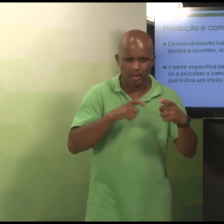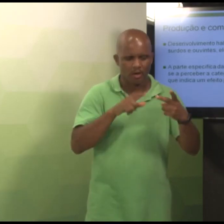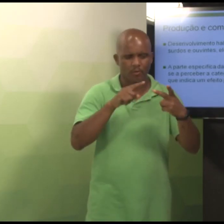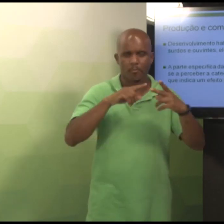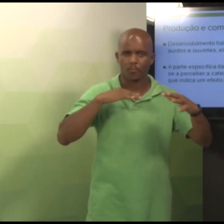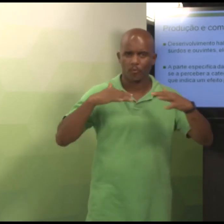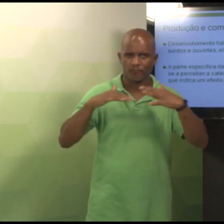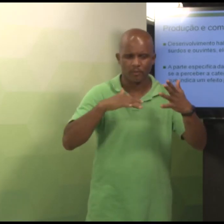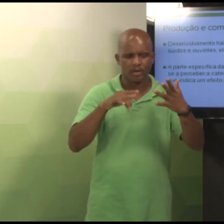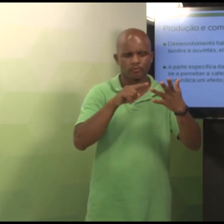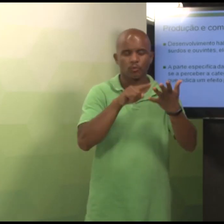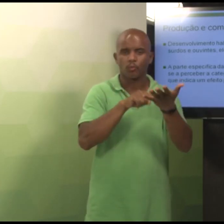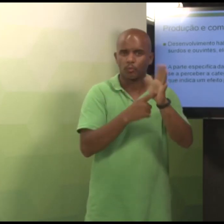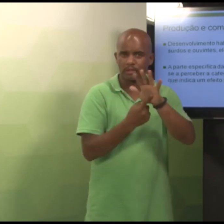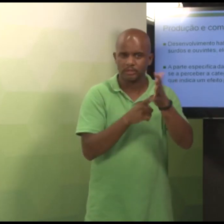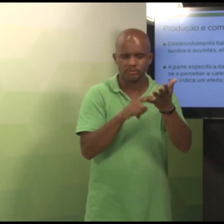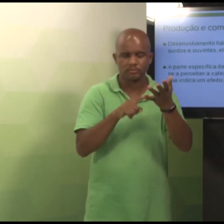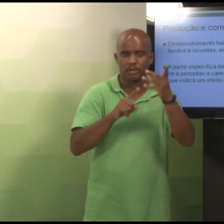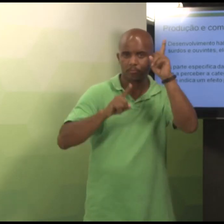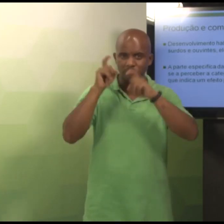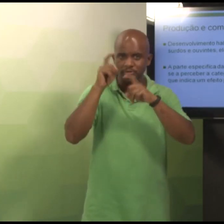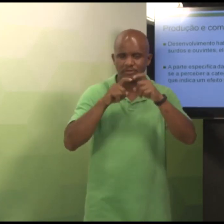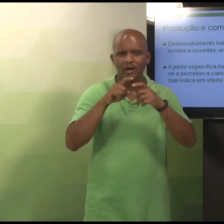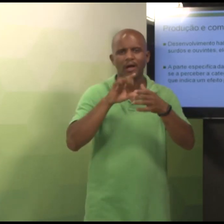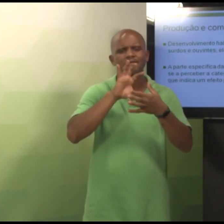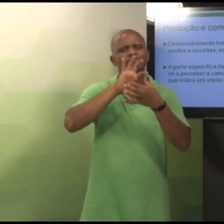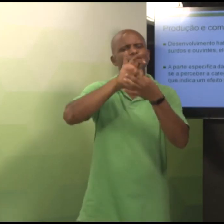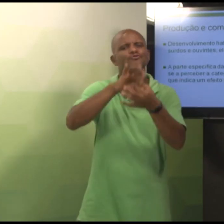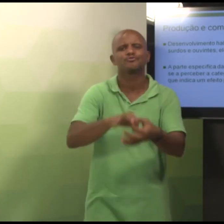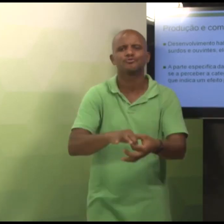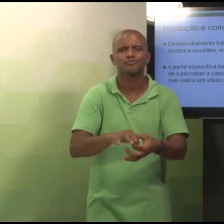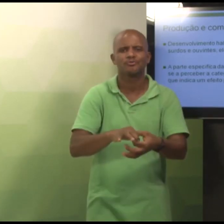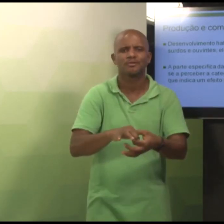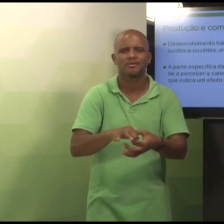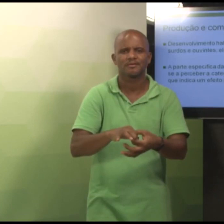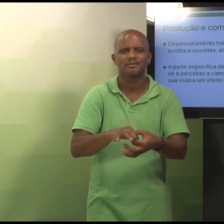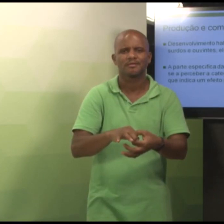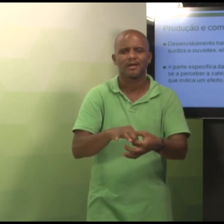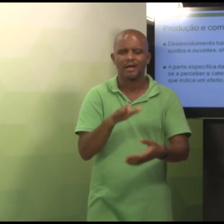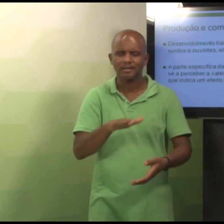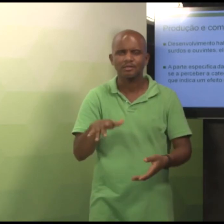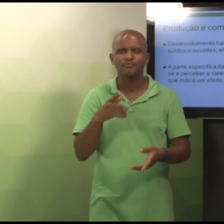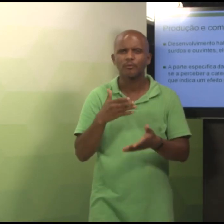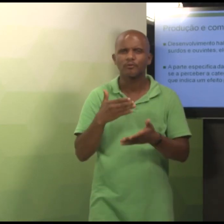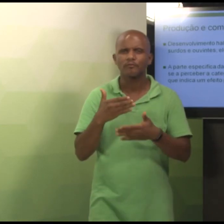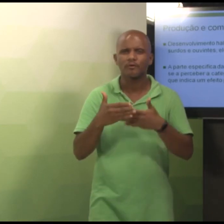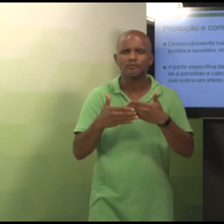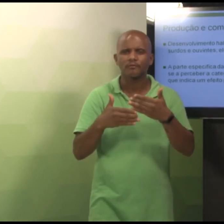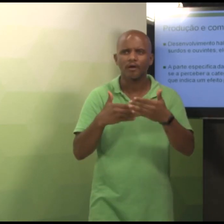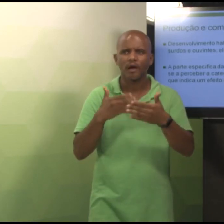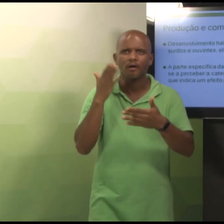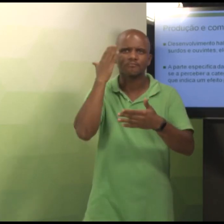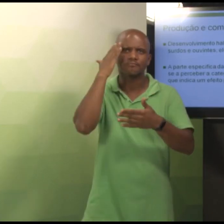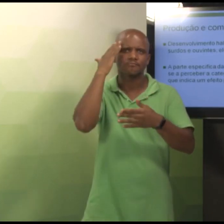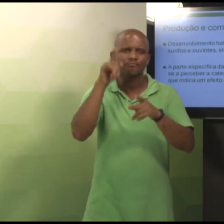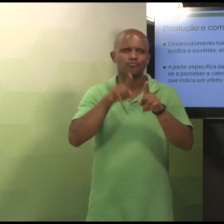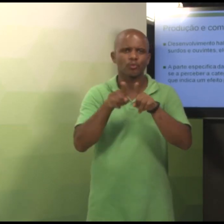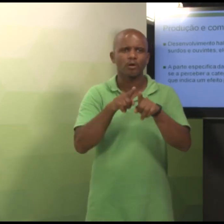Depois, o ponto de articulação, movimento, orientação e expressão, que vão se contextualizar, vão interagir e assim